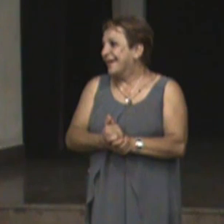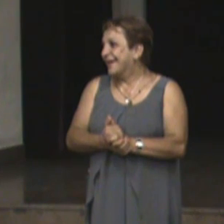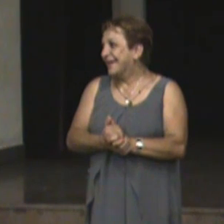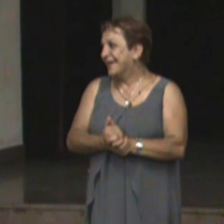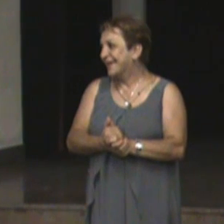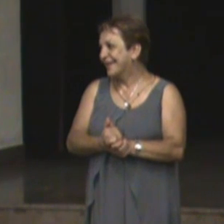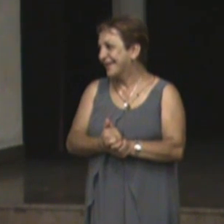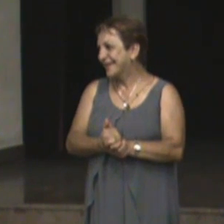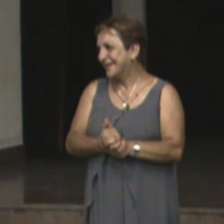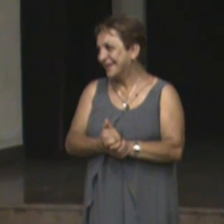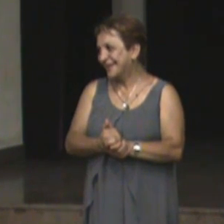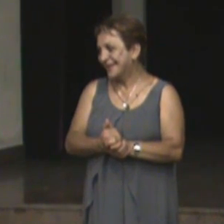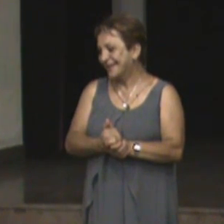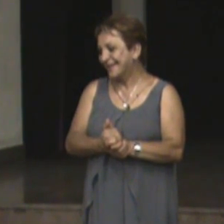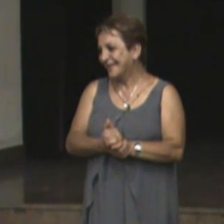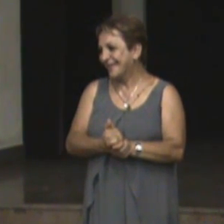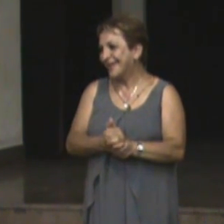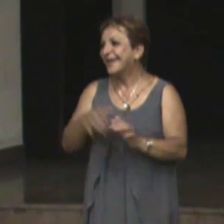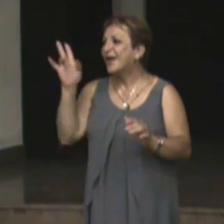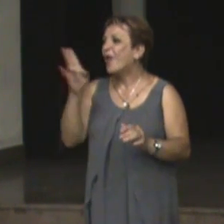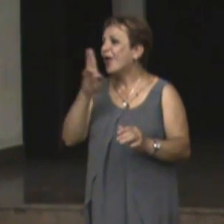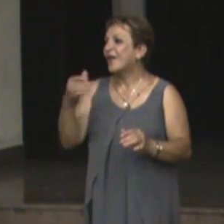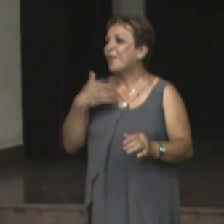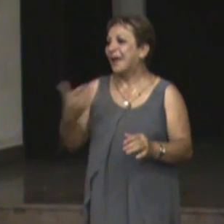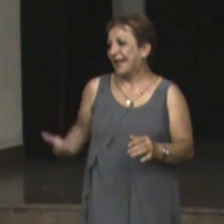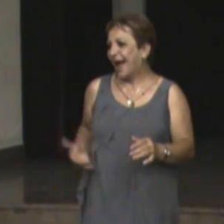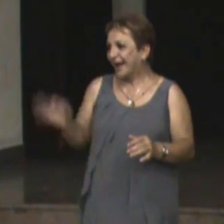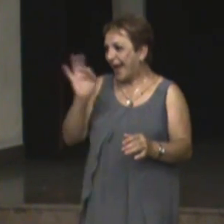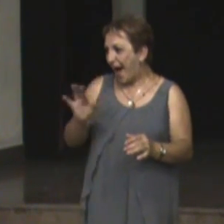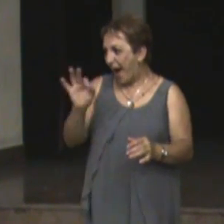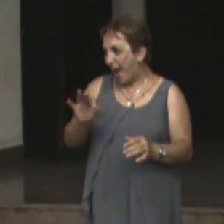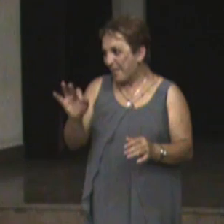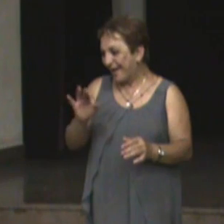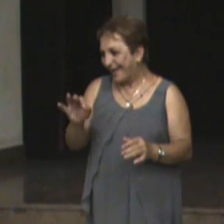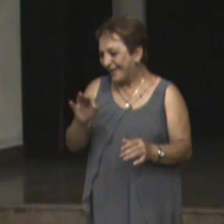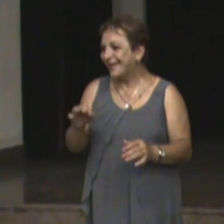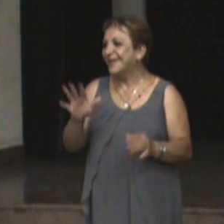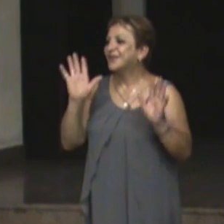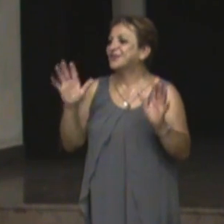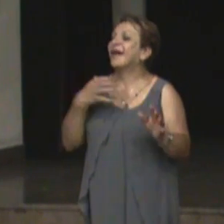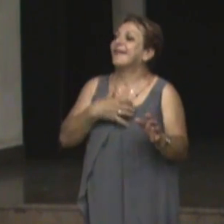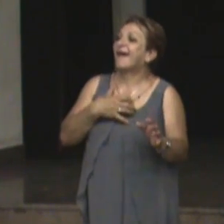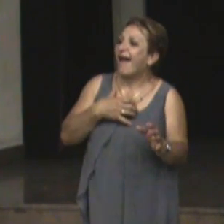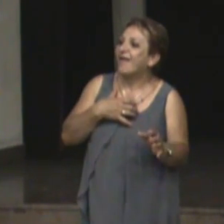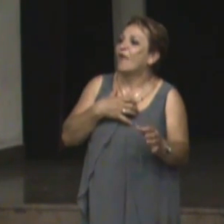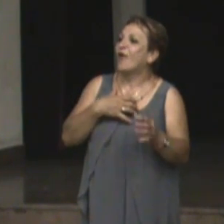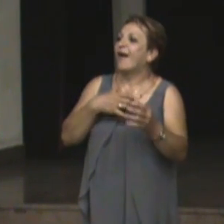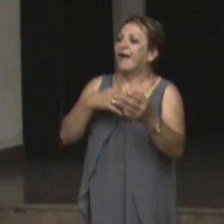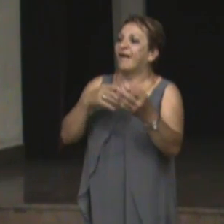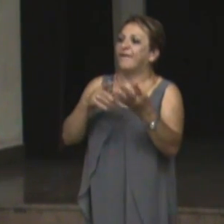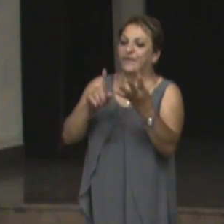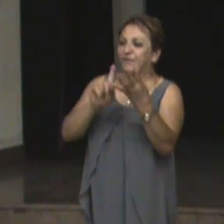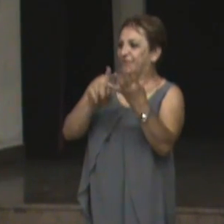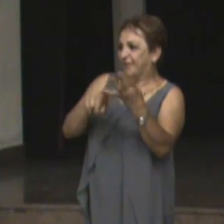Հոգևոր մեր կյանքի համար, իհարկե, շատ կարևոր և շատ իդեալական է ամենավերջին օրինակը, երբ